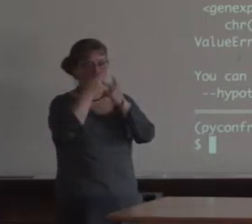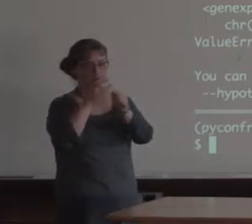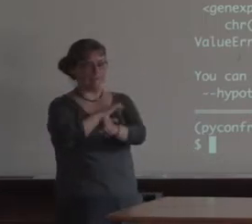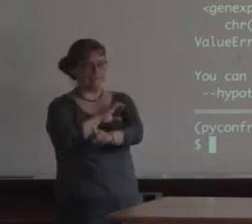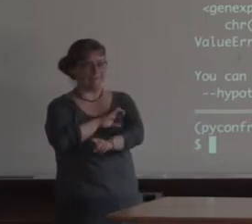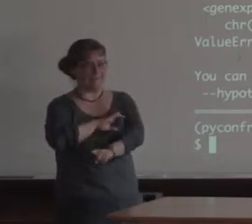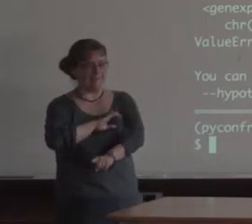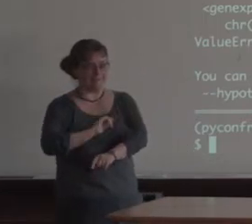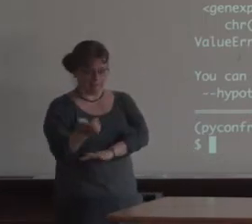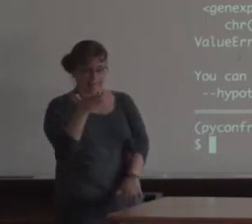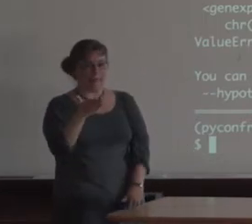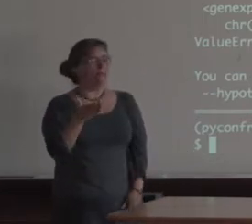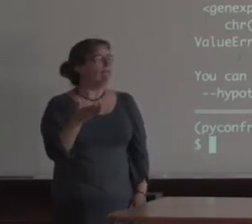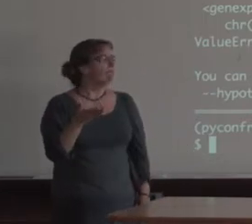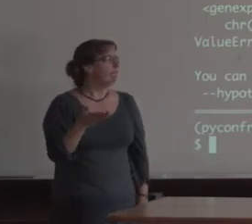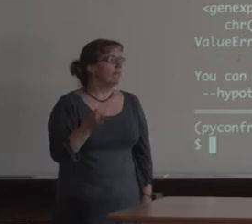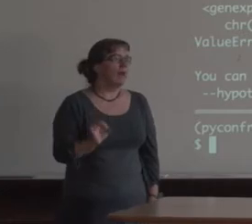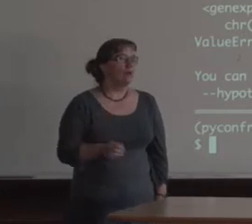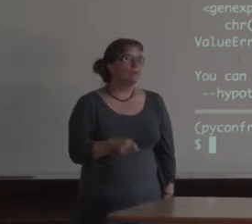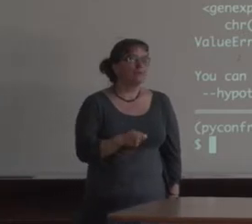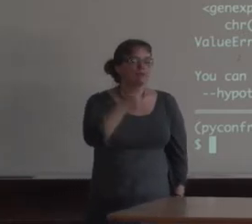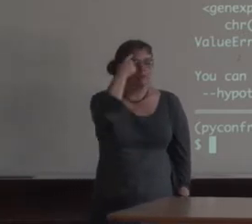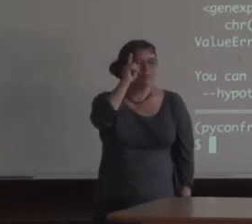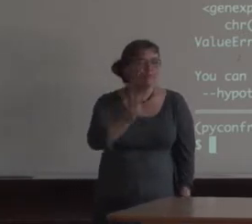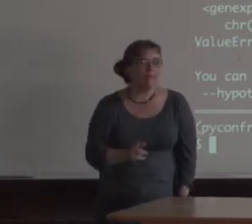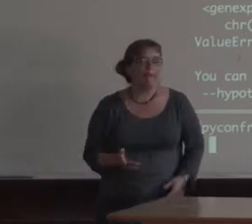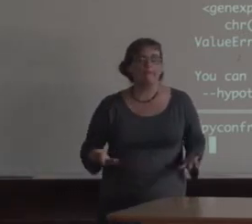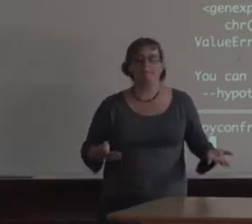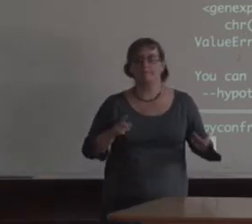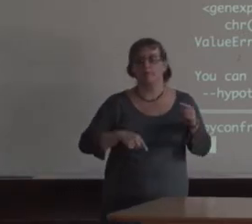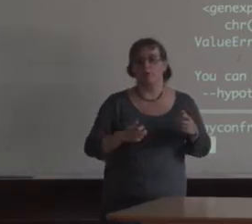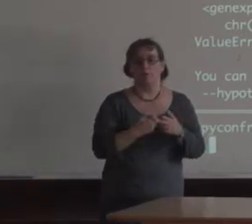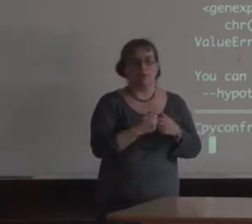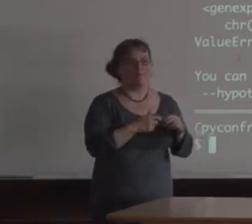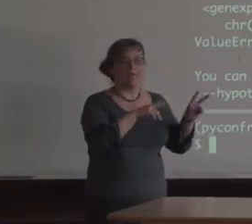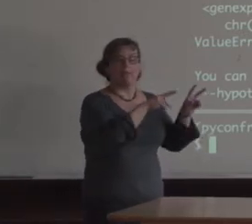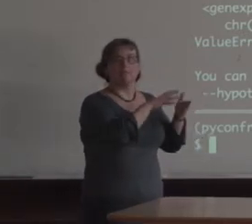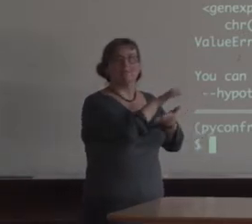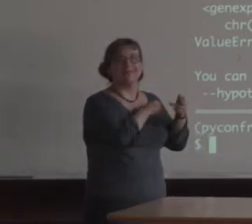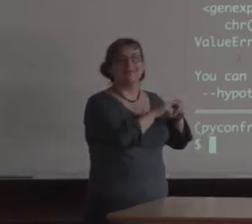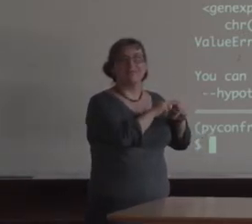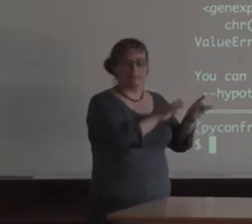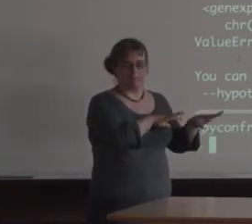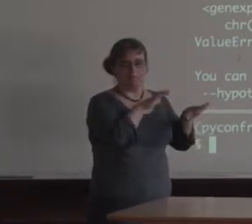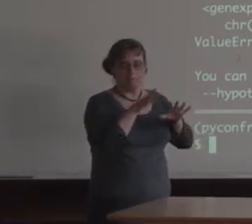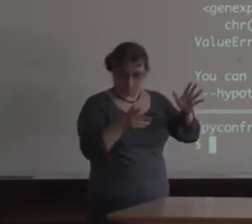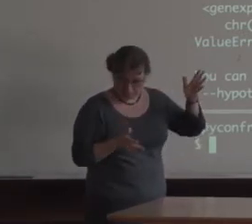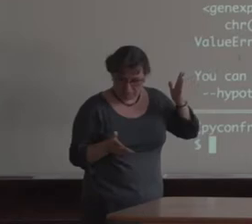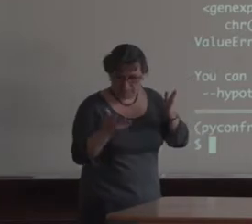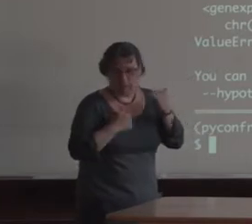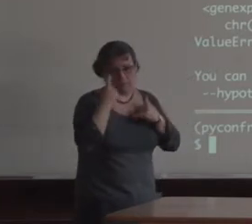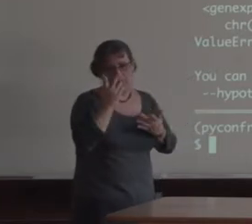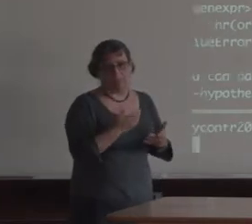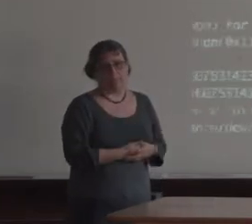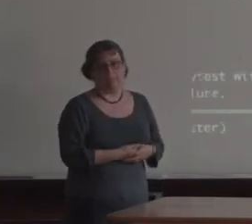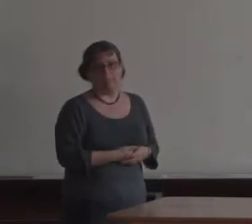et des comportements non attendus. Notamment dès qu'on travaille avec du texte, il va essayer de générer pas mal de choses bizarres en termes d'Unicode.